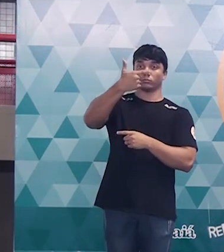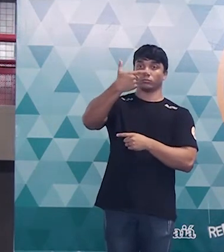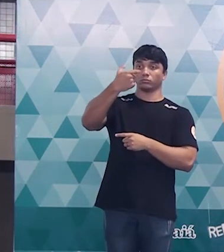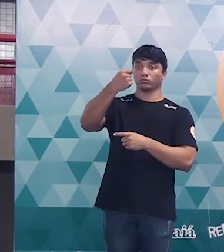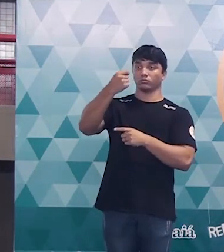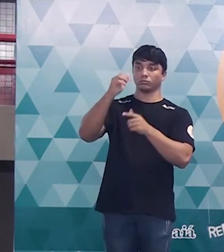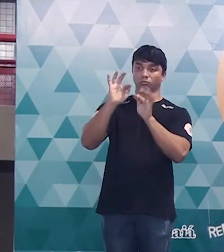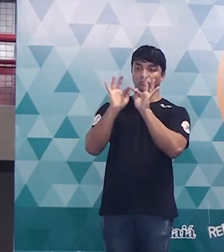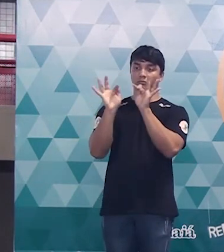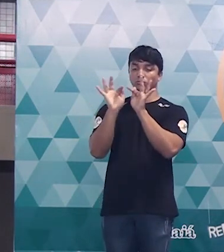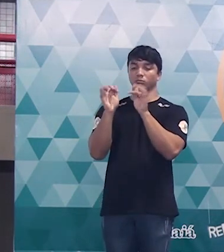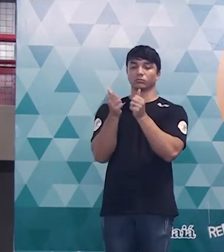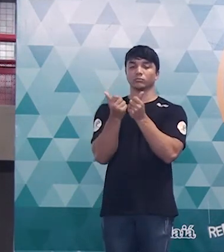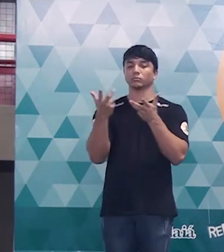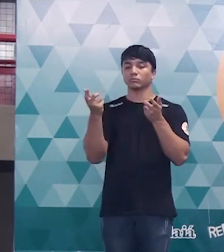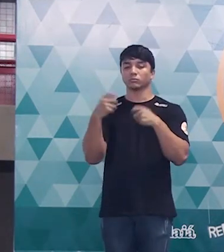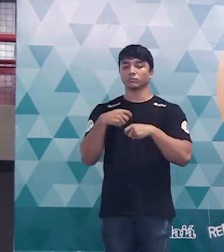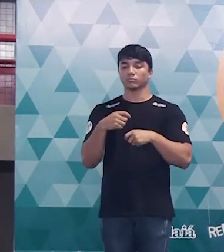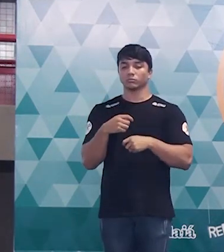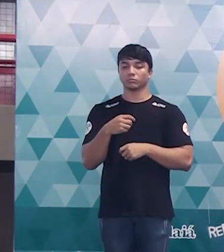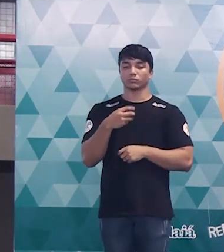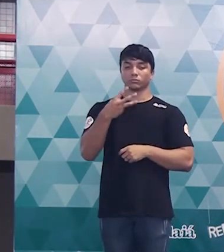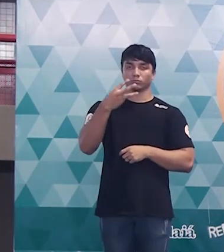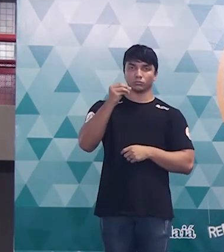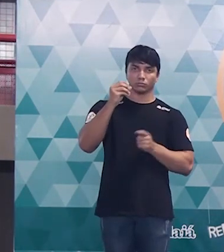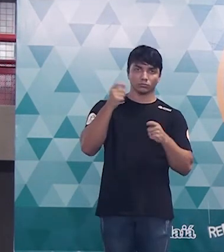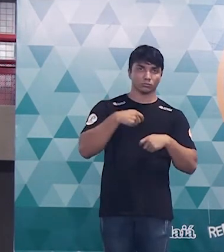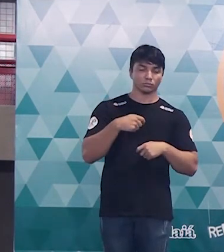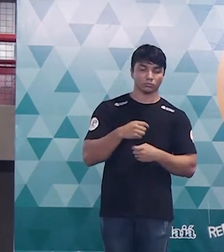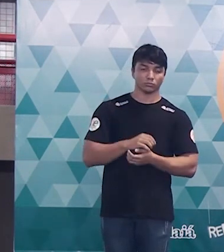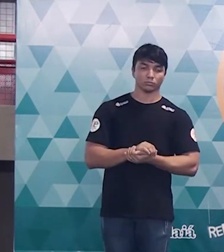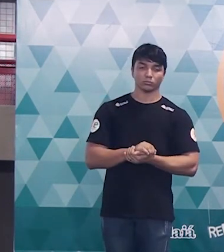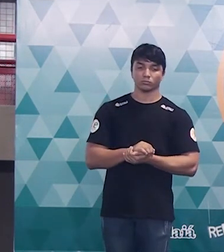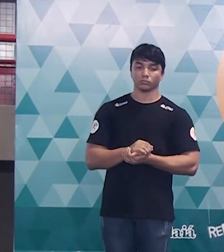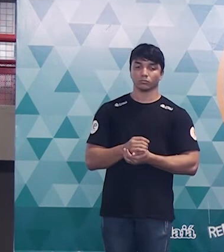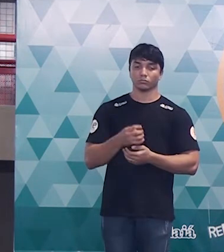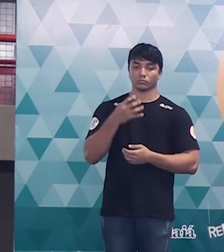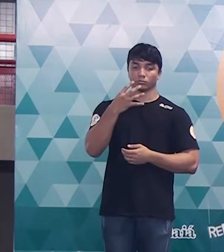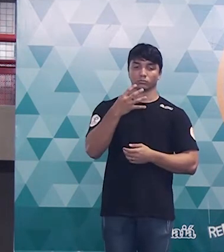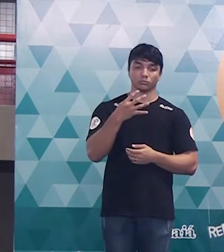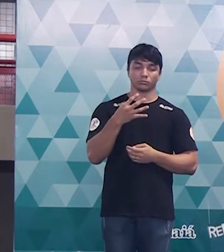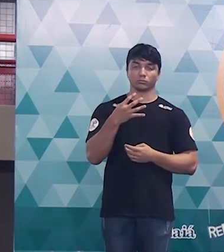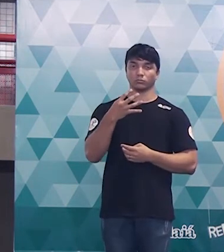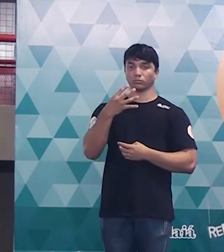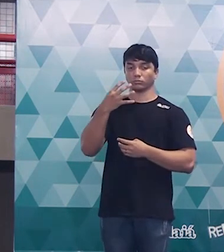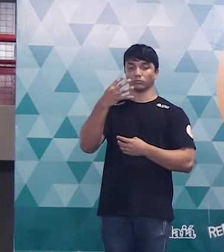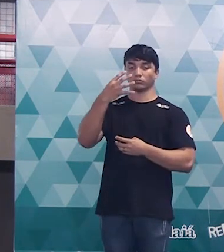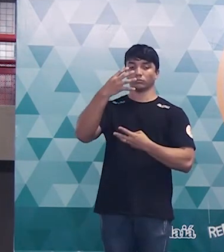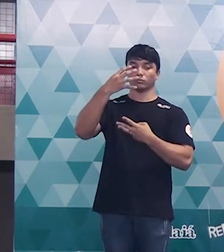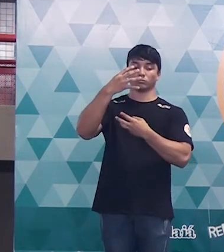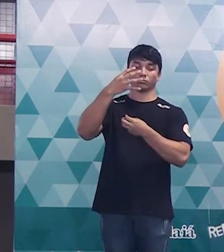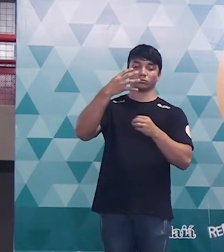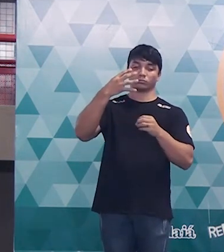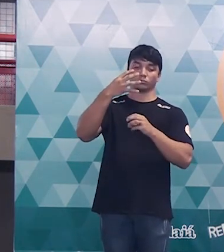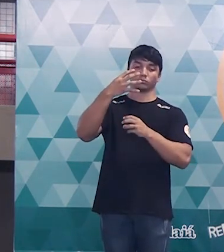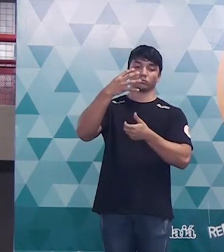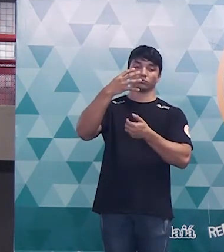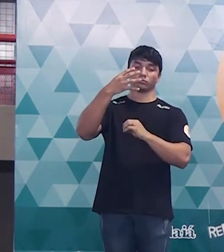para simplificar por quanto? Por 30. Dá 4. 300 por